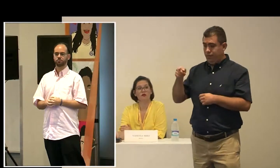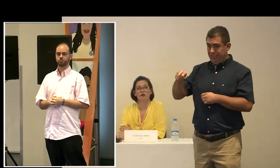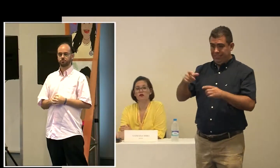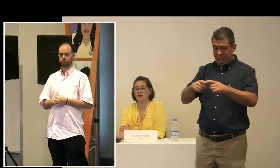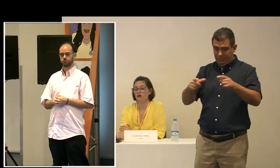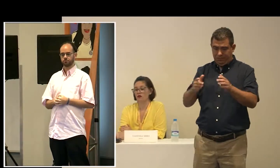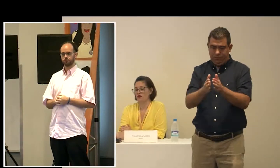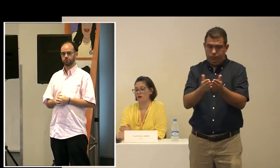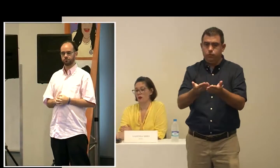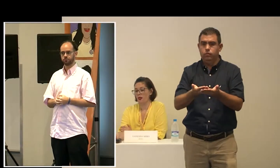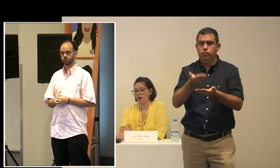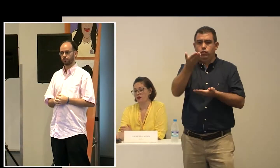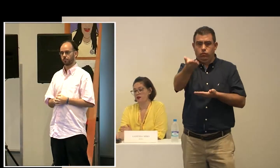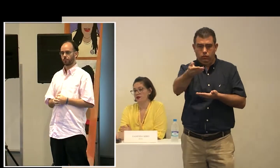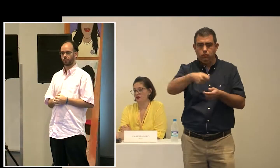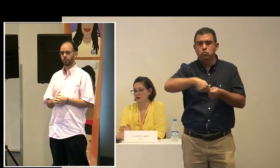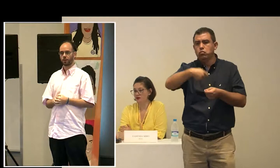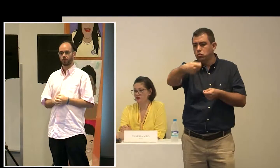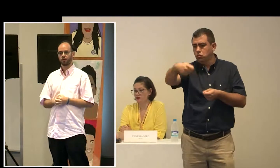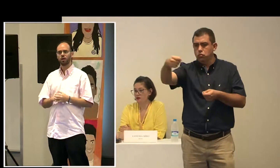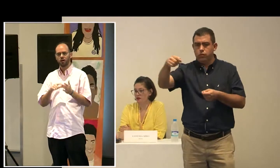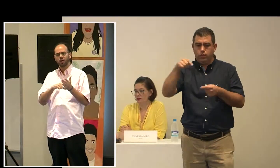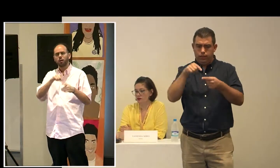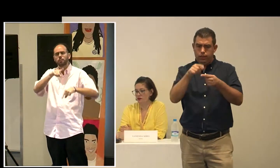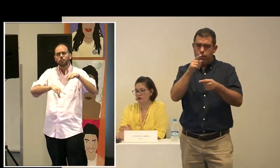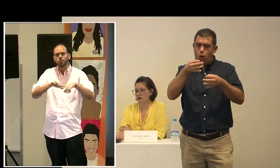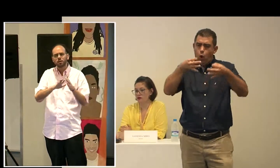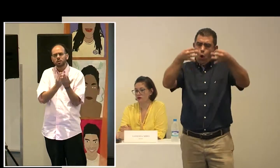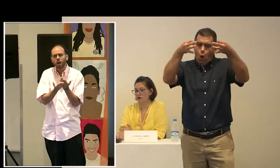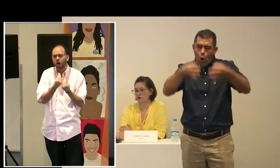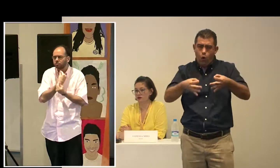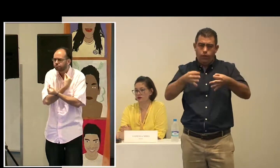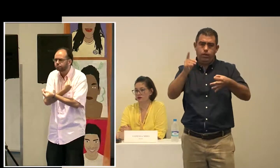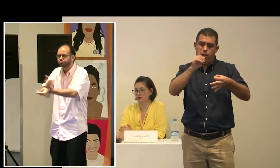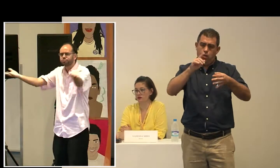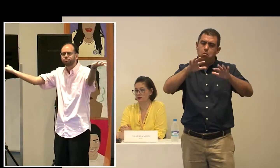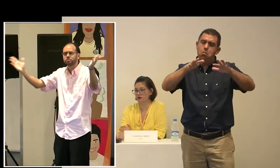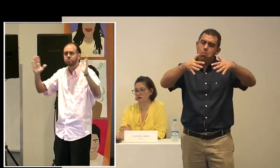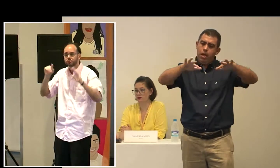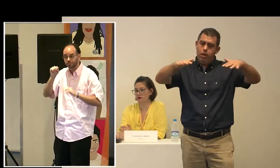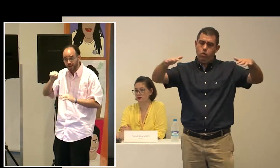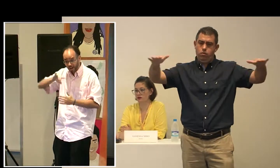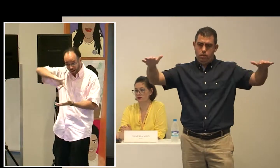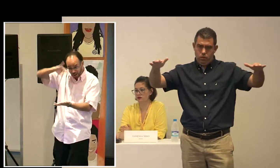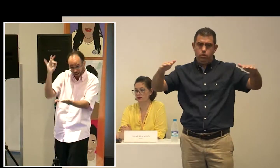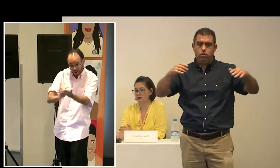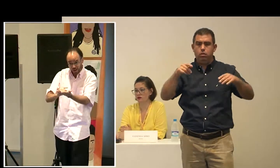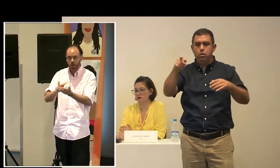o ensino e ajudar e trabalhar em prol da comunidade surda.